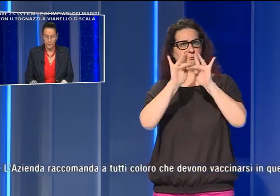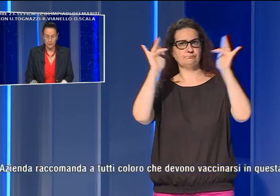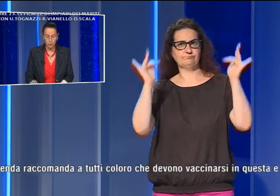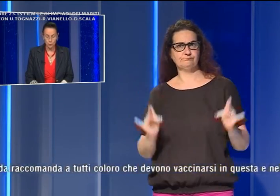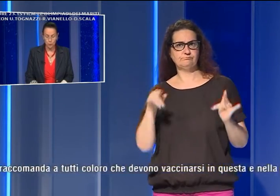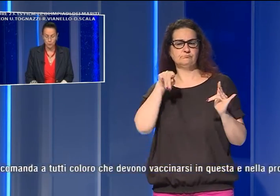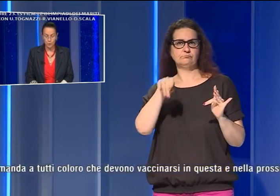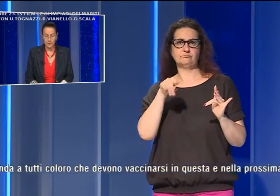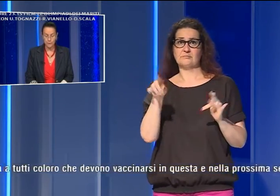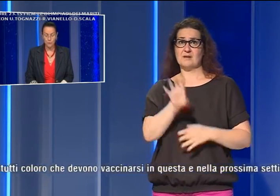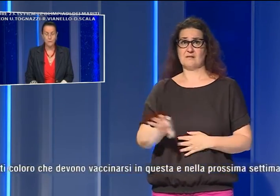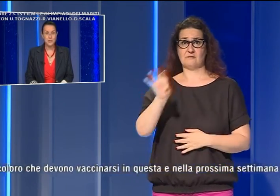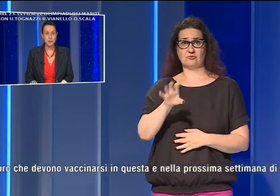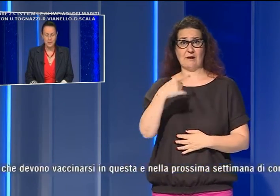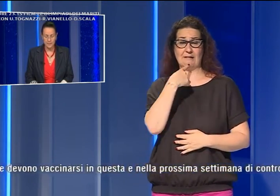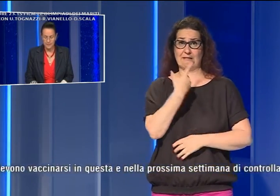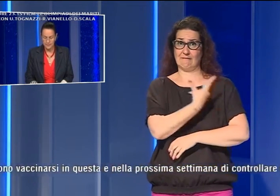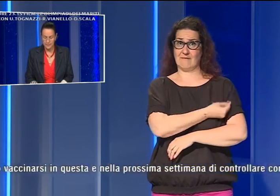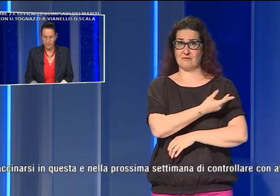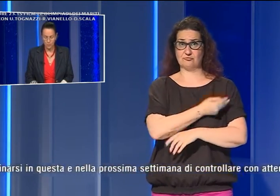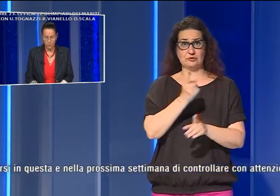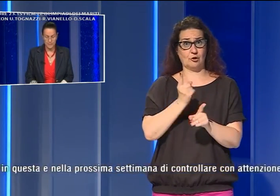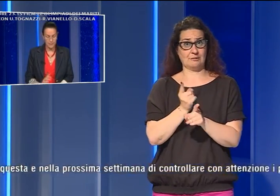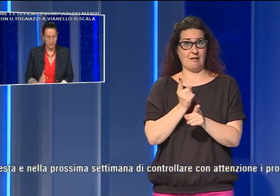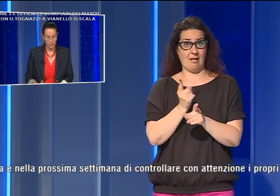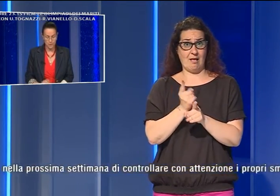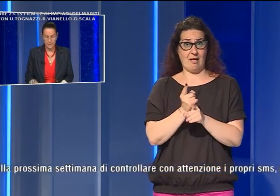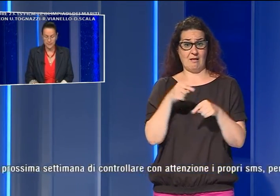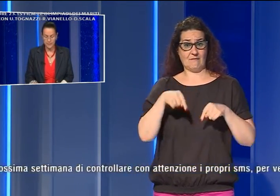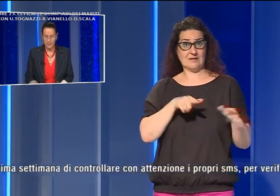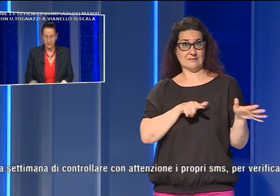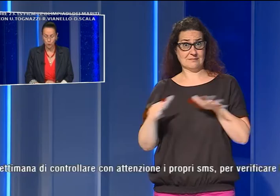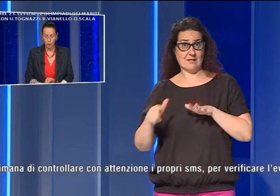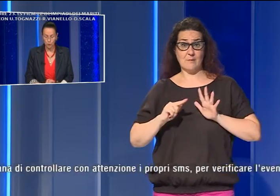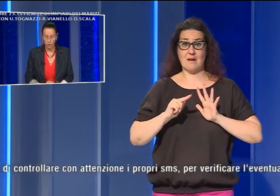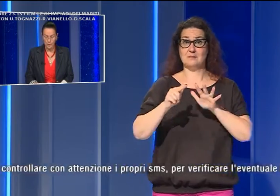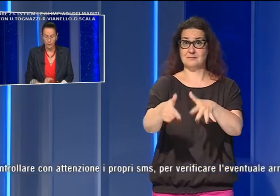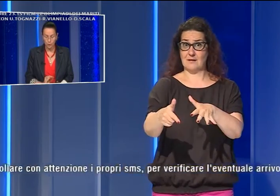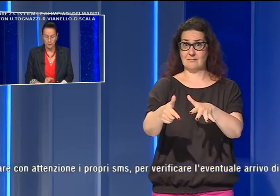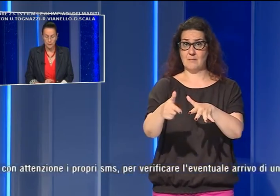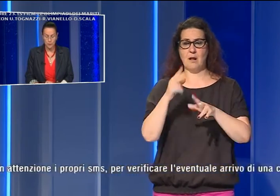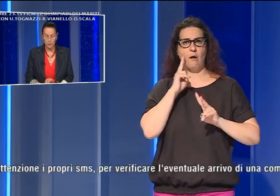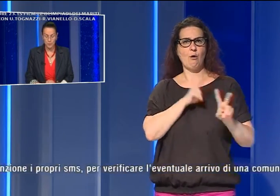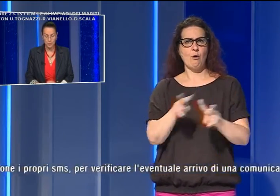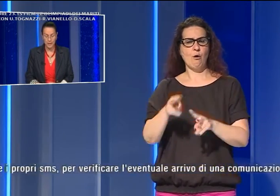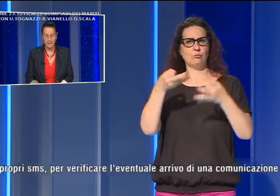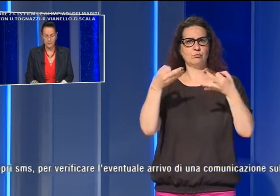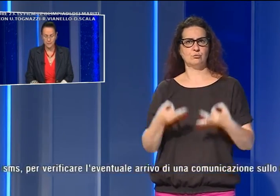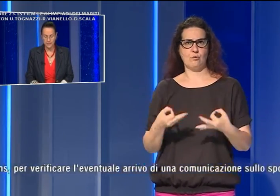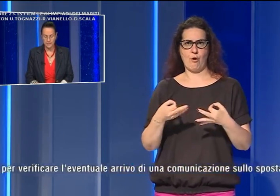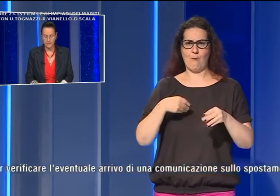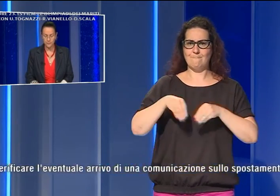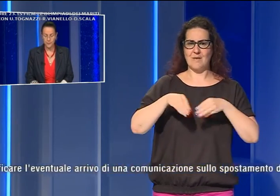'azienda raccomanda a tutti coloro che devono vaccinarsi in questa e nella prossima settimana di controllare con attenzione i propri